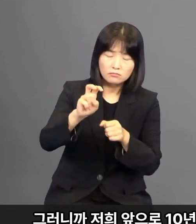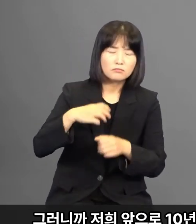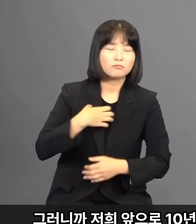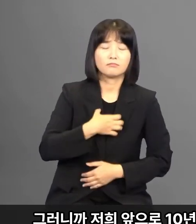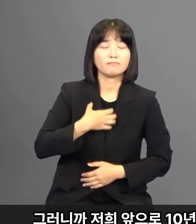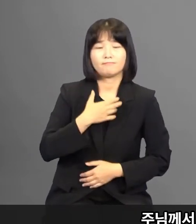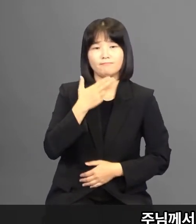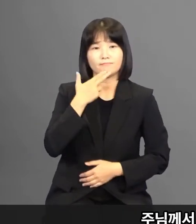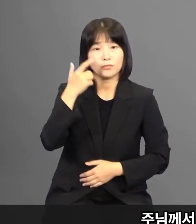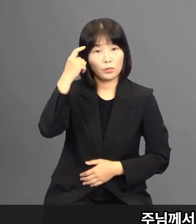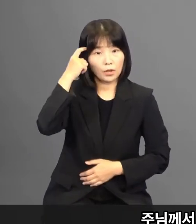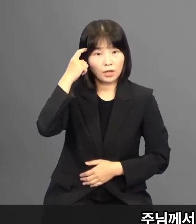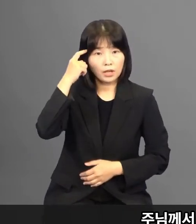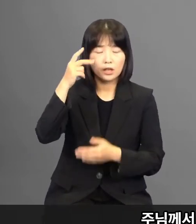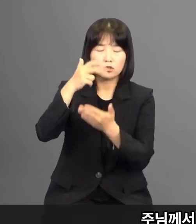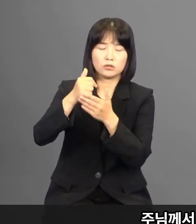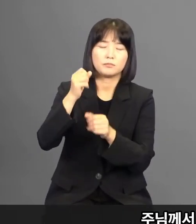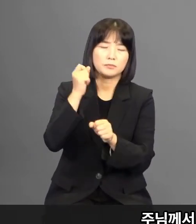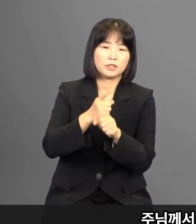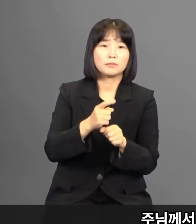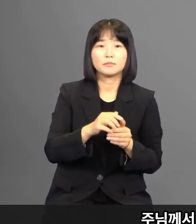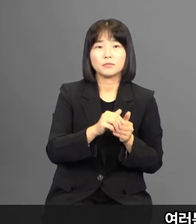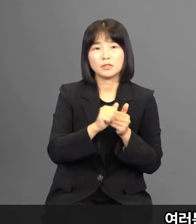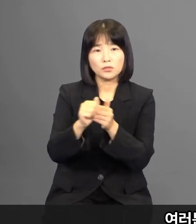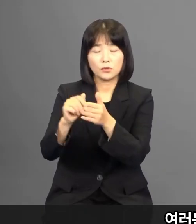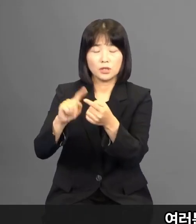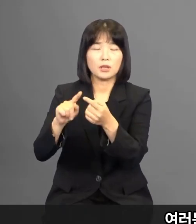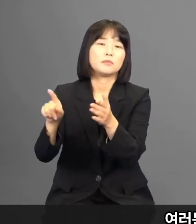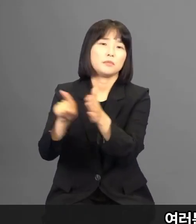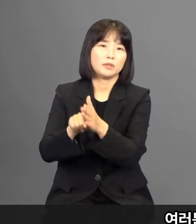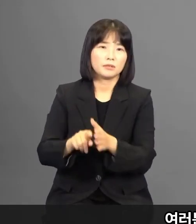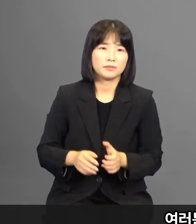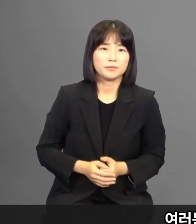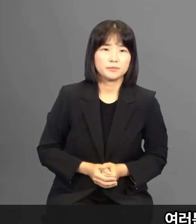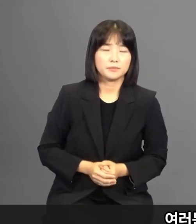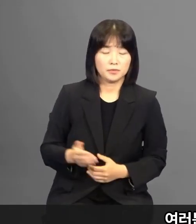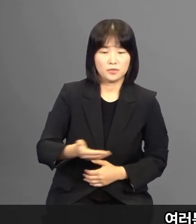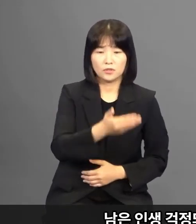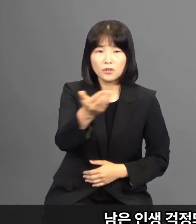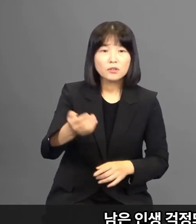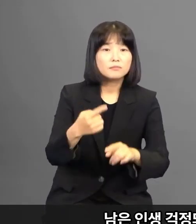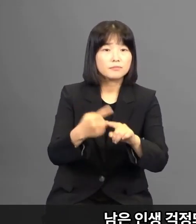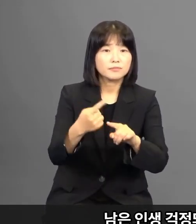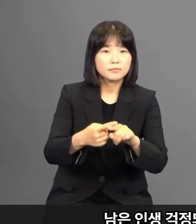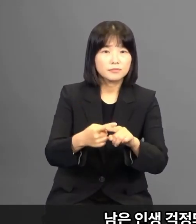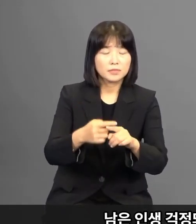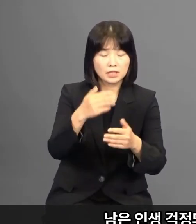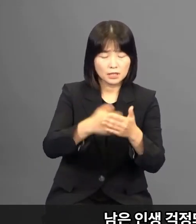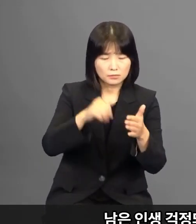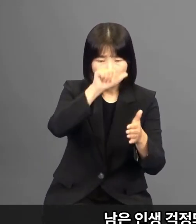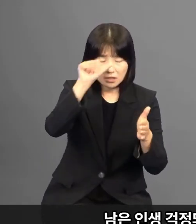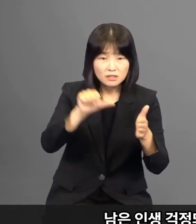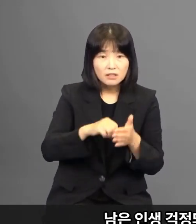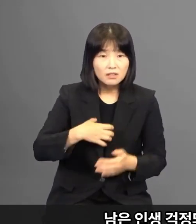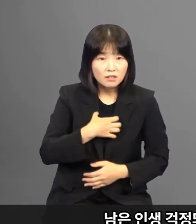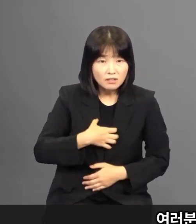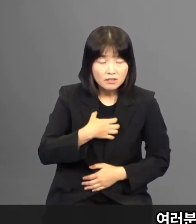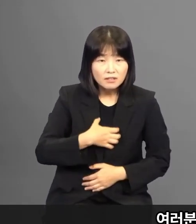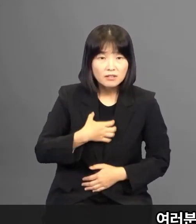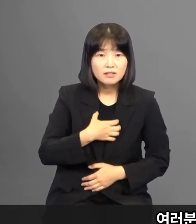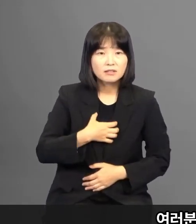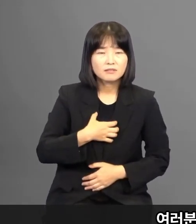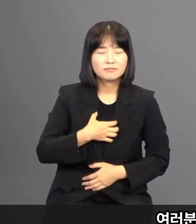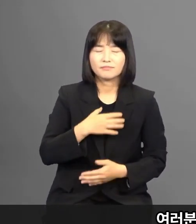않습니다. 왜요? 주님께서 인도해 주실 것이니까. 여러분도 마찬가지예요. 남은 인생 걱정되십니까? 염려가 되십니까?